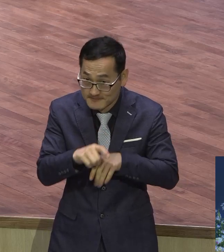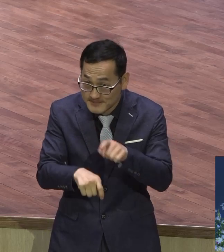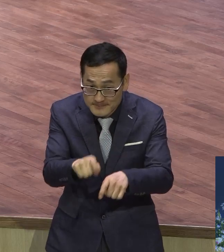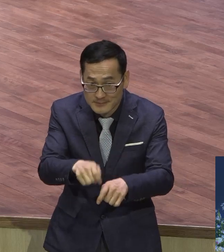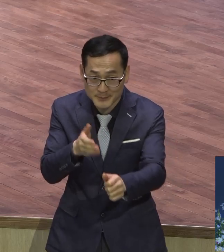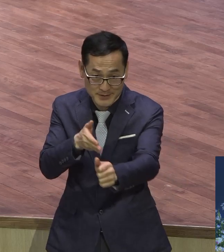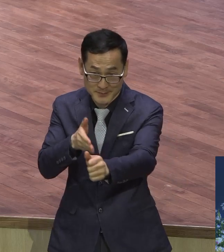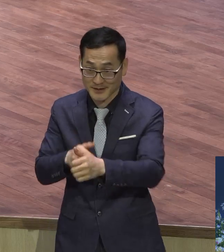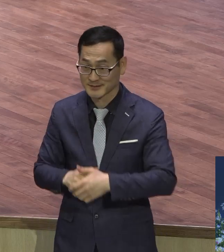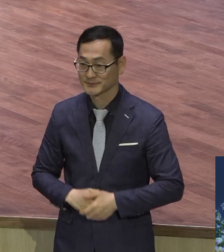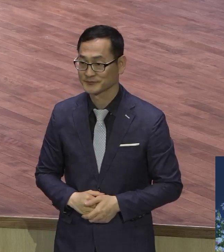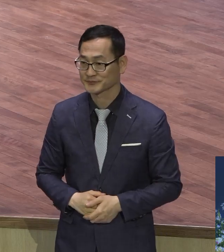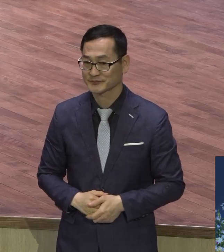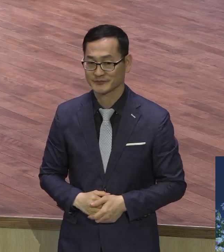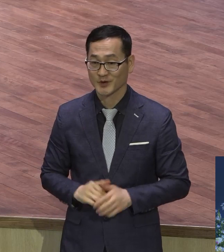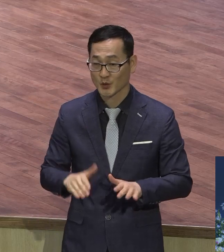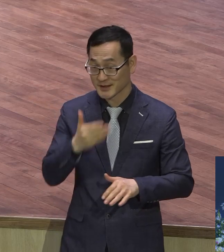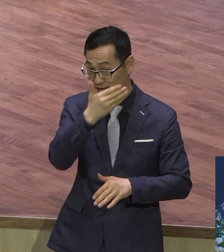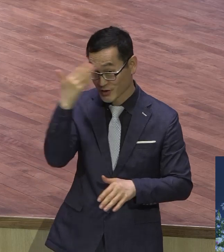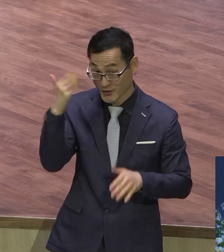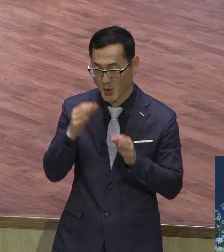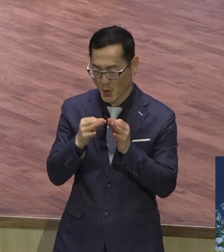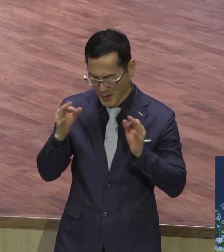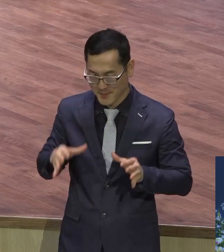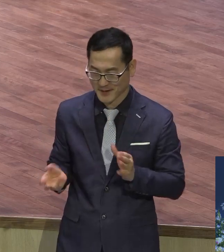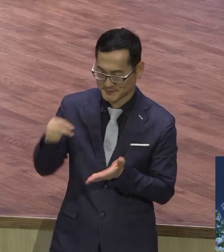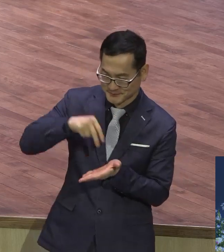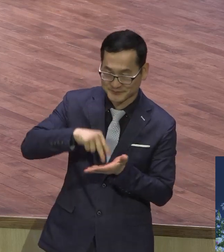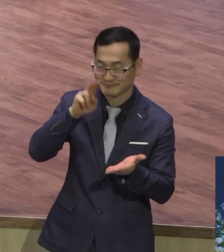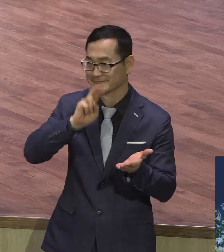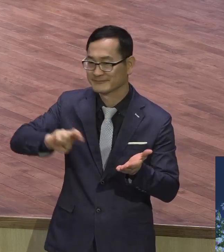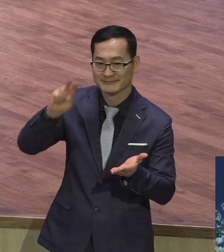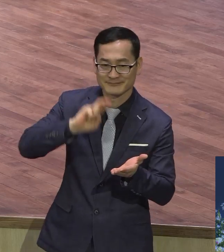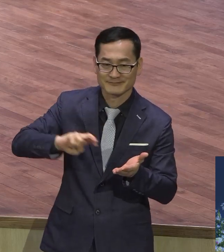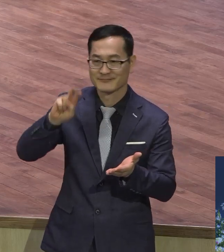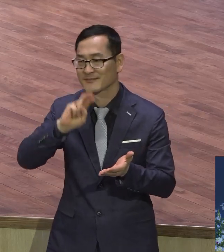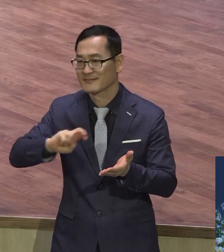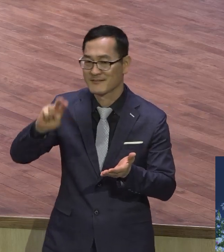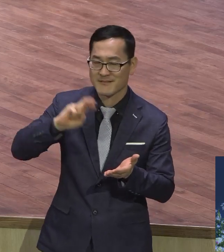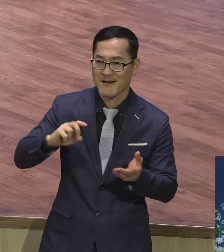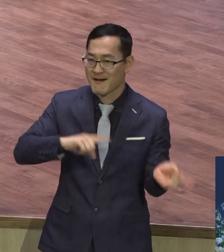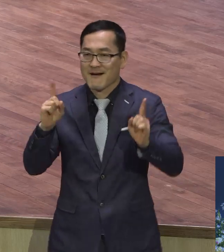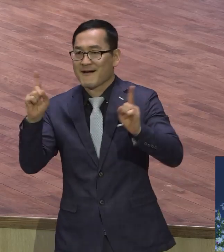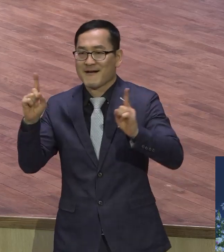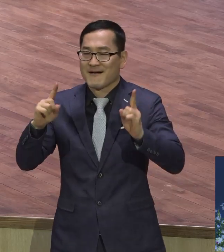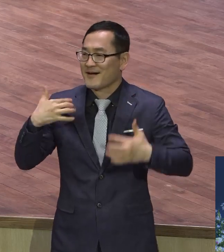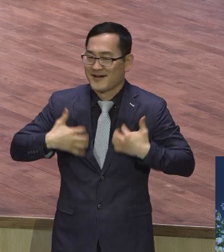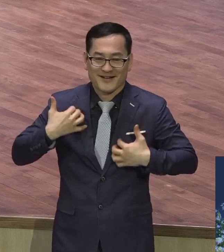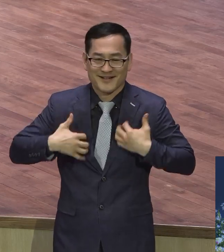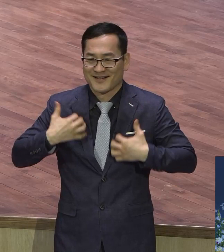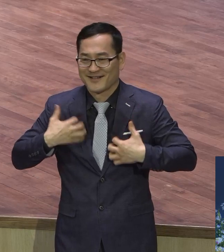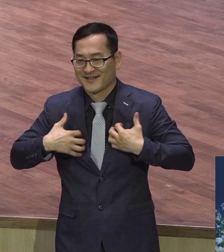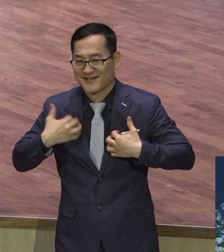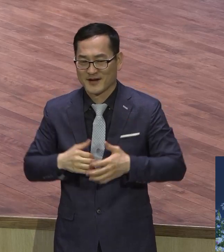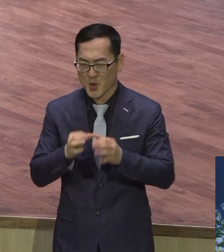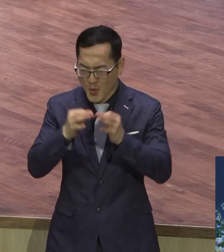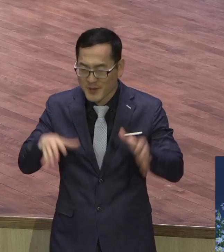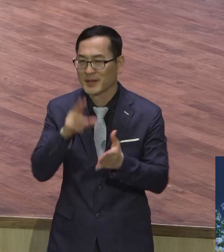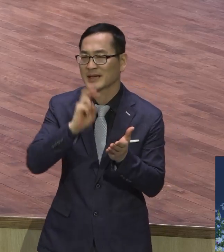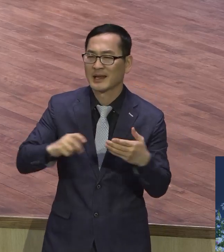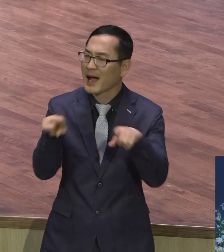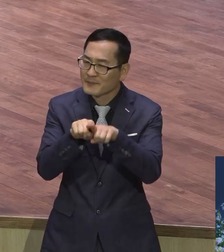청년들이 나와서 처음으로 이렇게 찬양인도 하니까 교회 같네. 교회 같애. 야, 오랜만에 찬양을 드리니까 눈물을 하려고 그래.